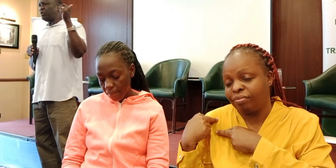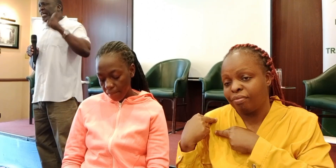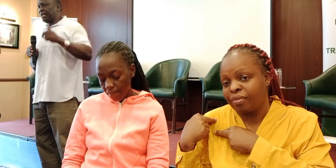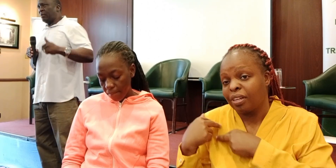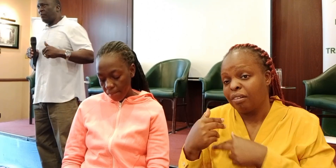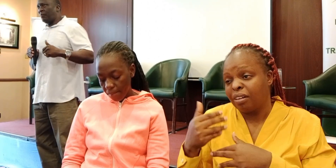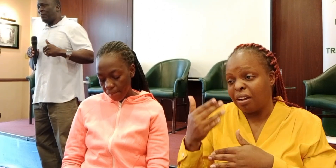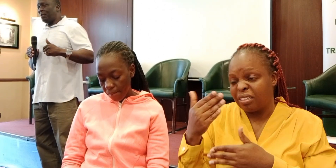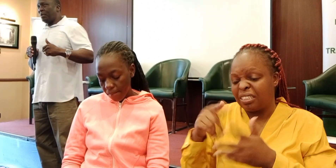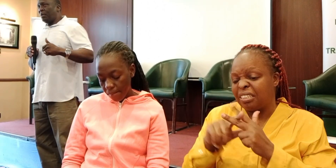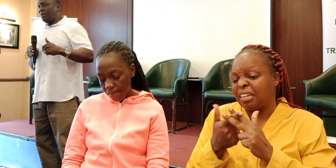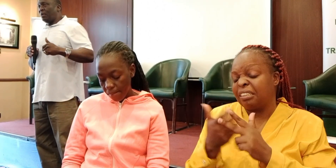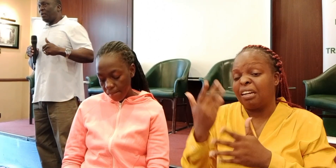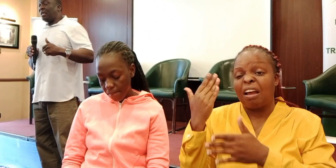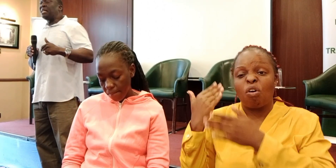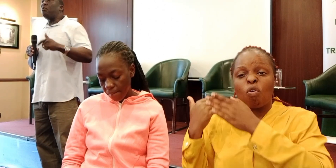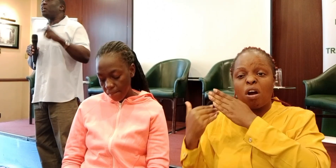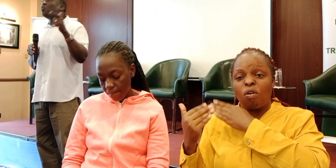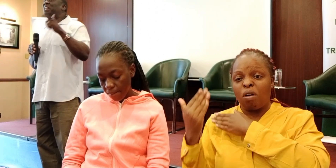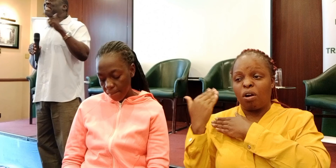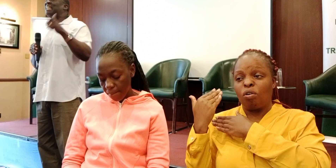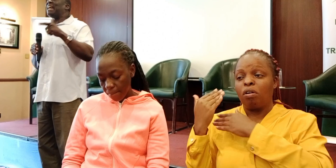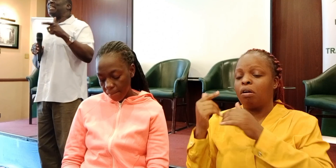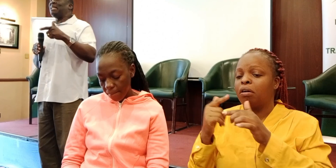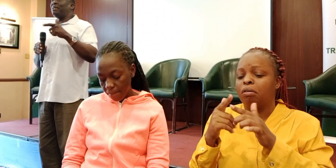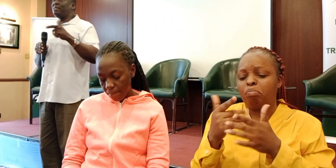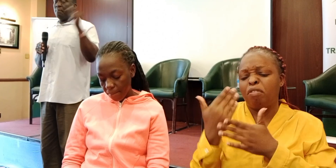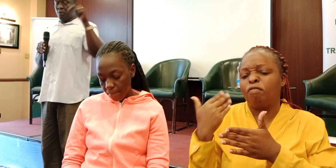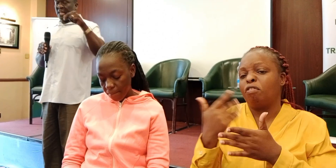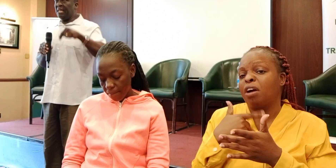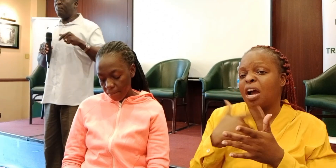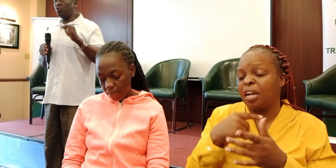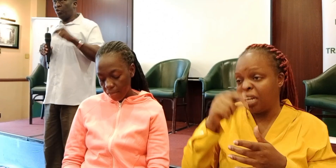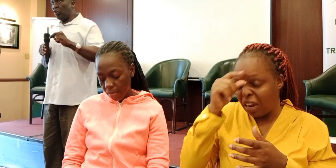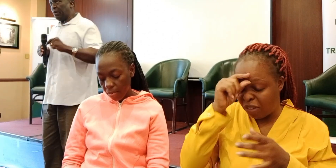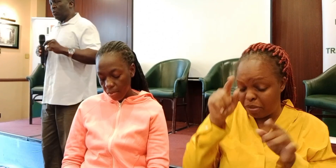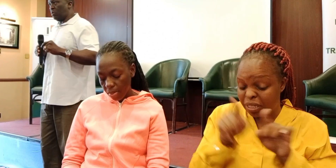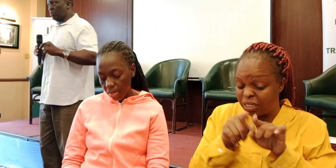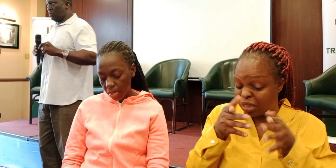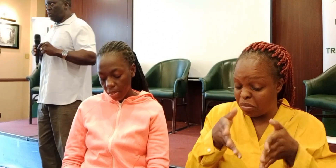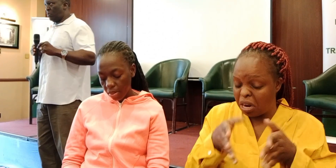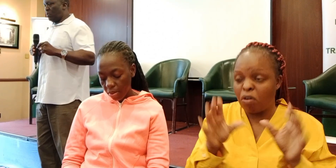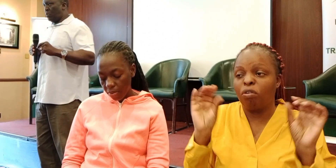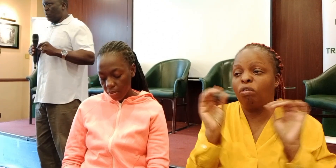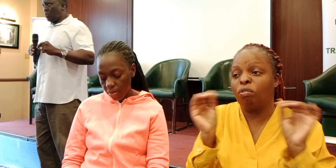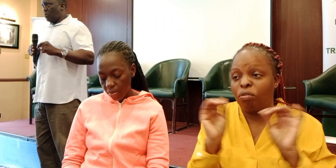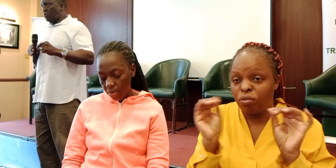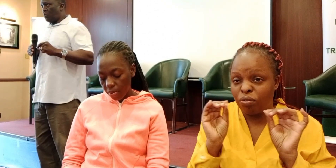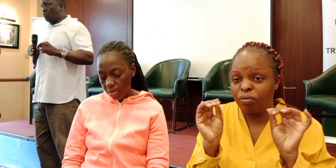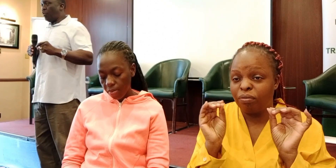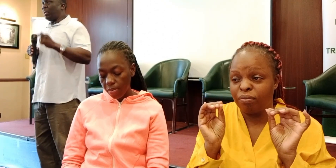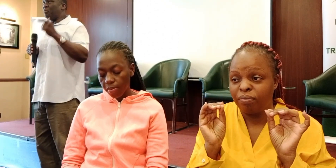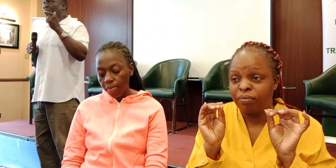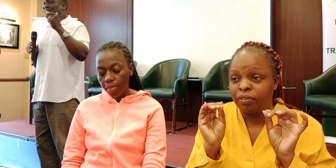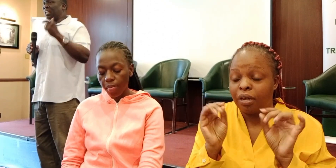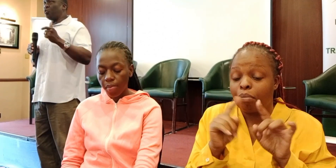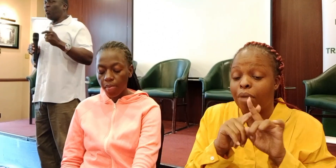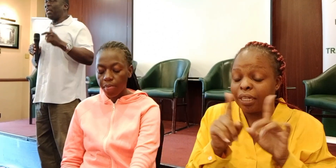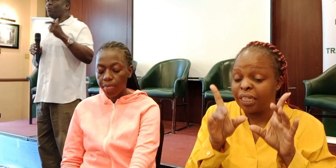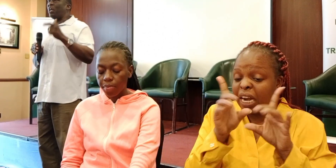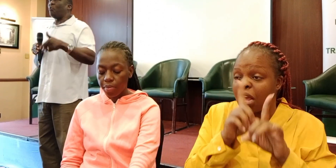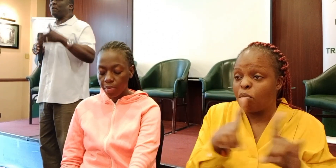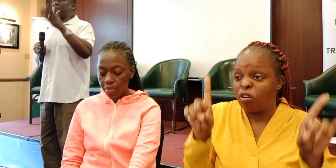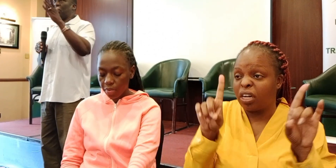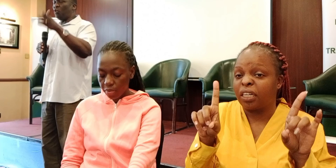Imeanza kitambo sana. Kitambo hatuko na serikali sampuli hii ambayo tuko nayo leo. Kwa hiyo demokrasia